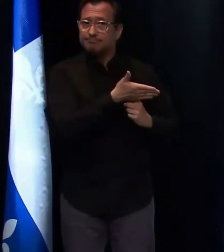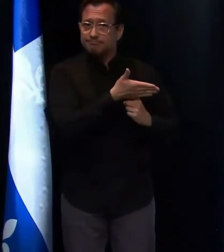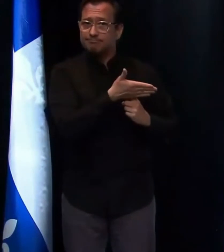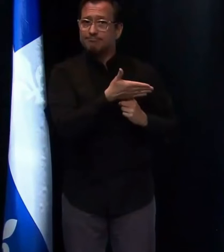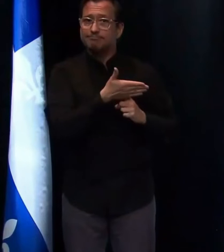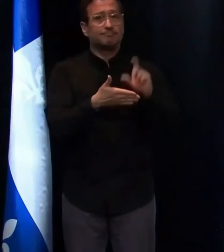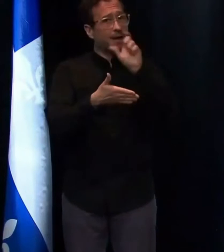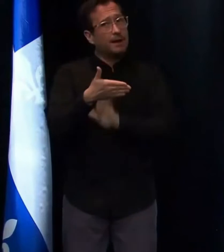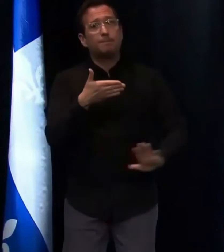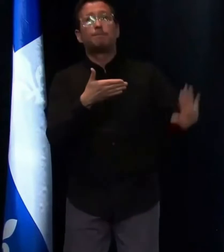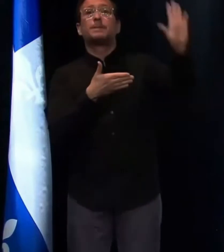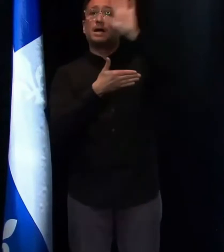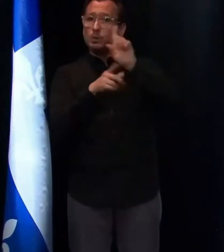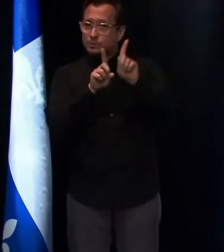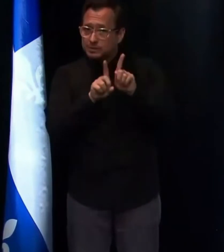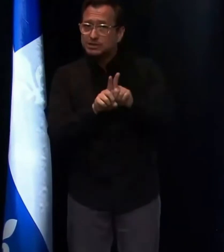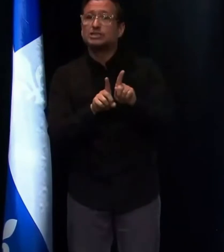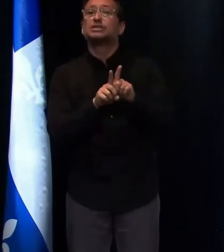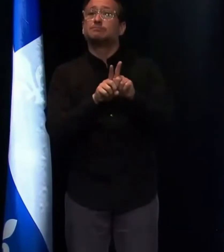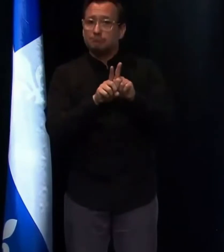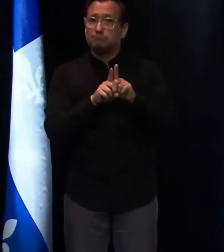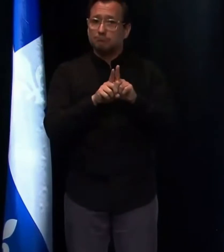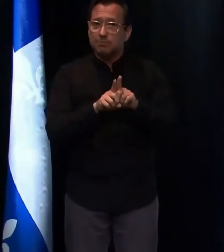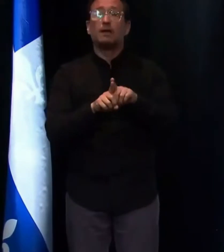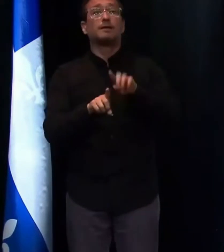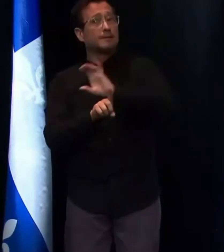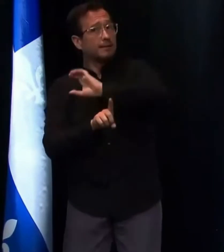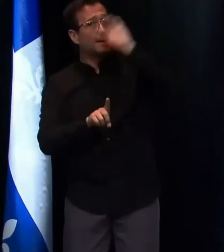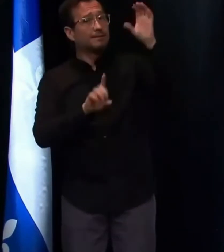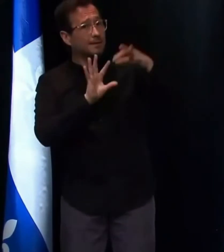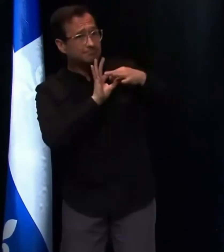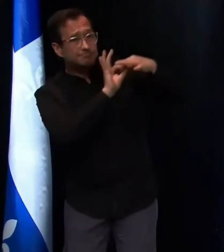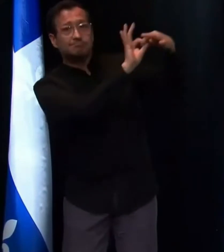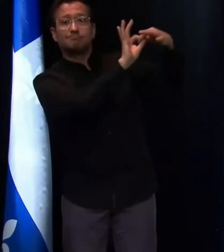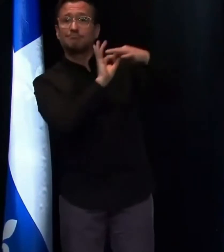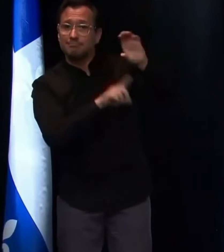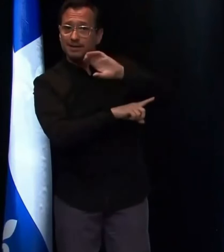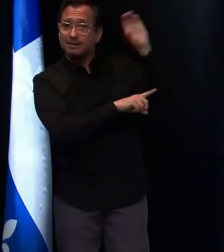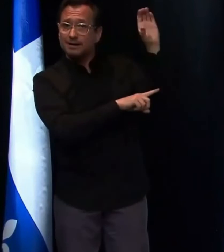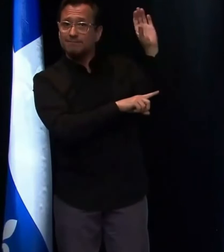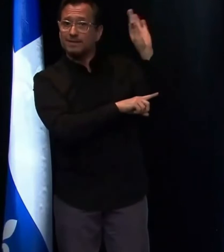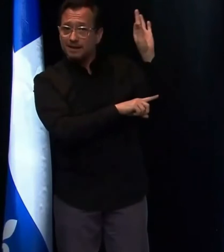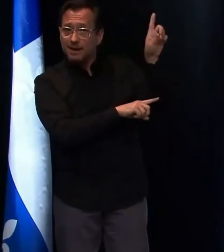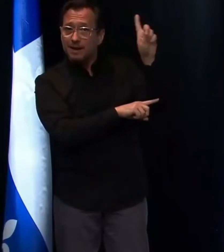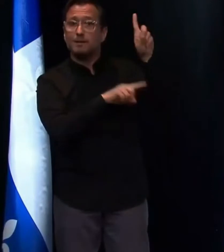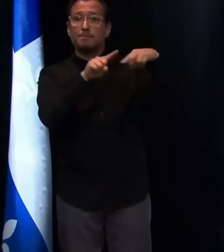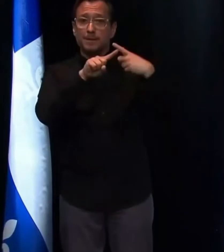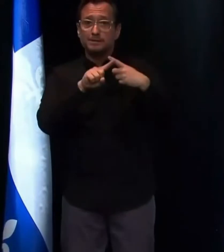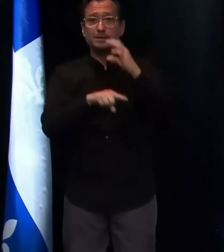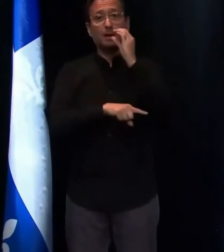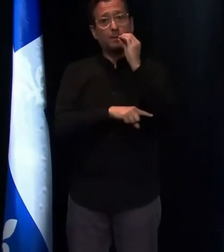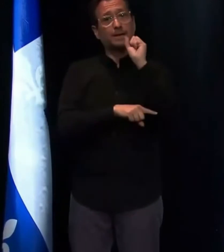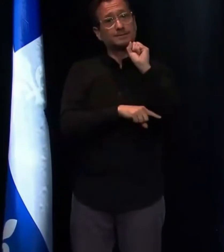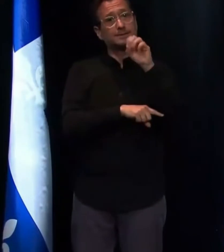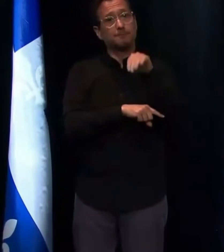enseignantes de danse. Peut-être juste leur mentionner que ce serait le fun si vous